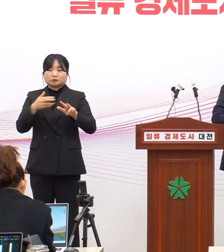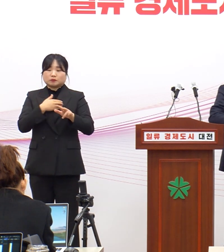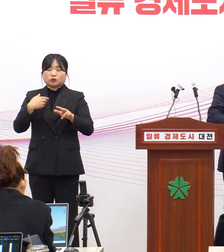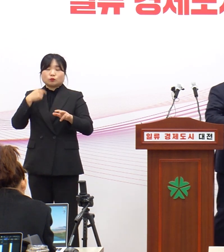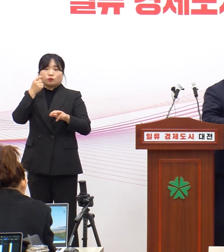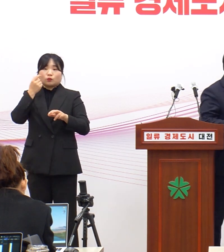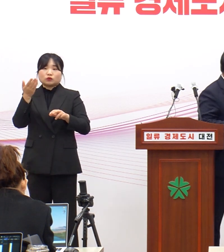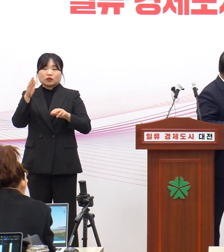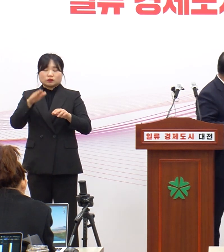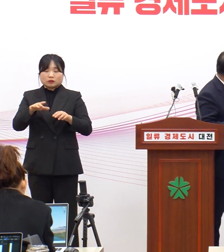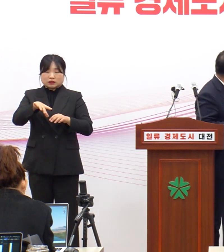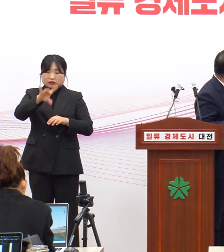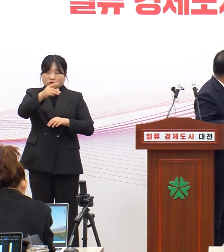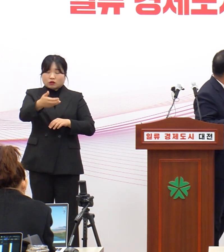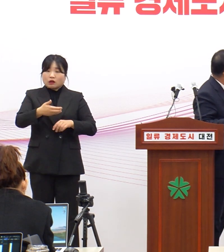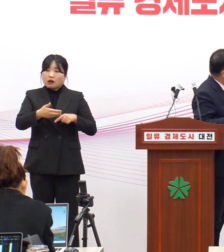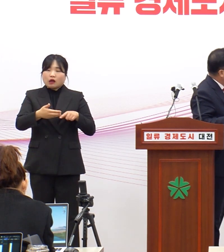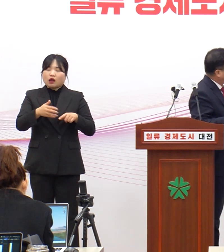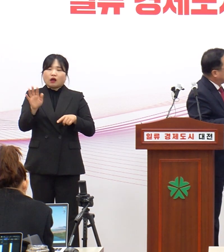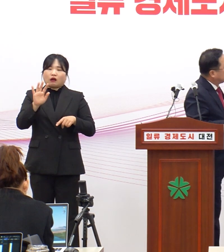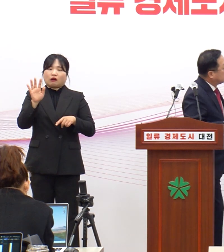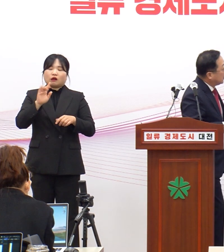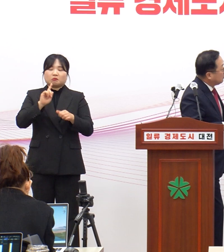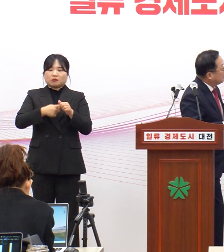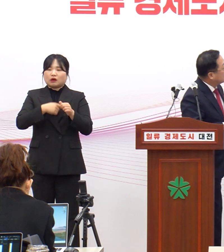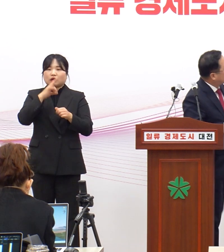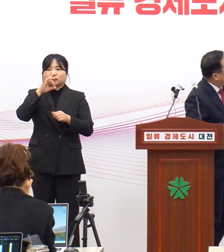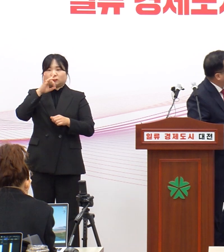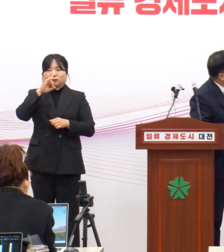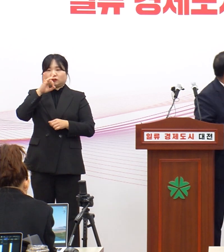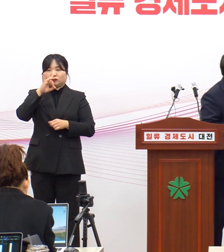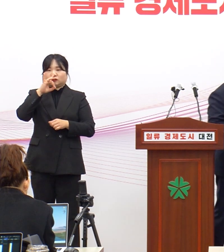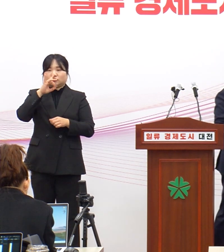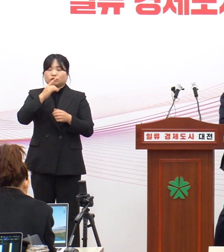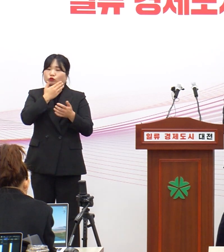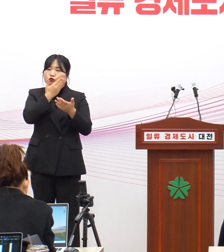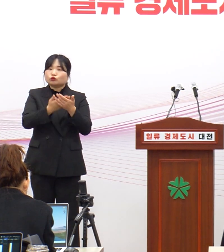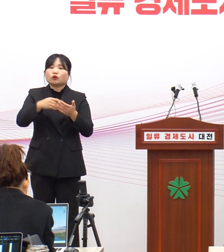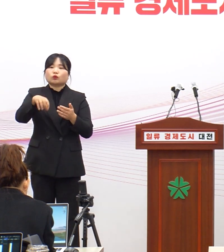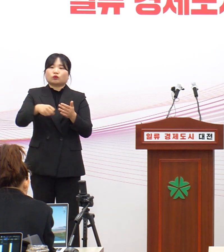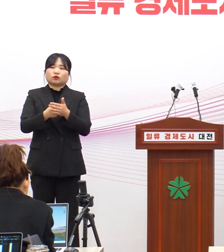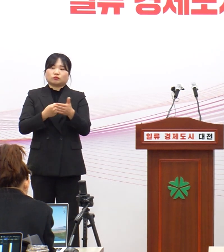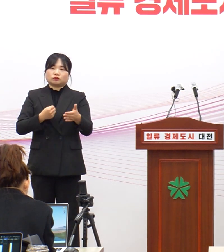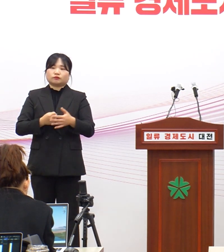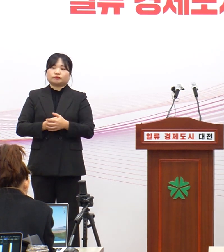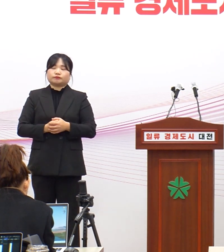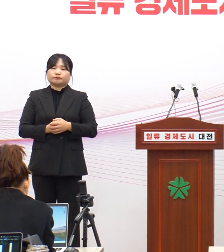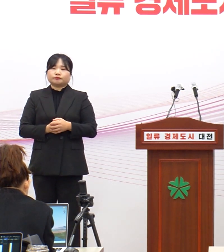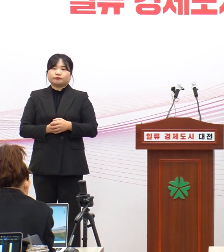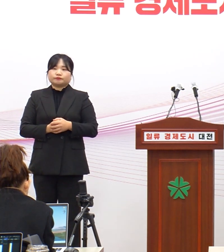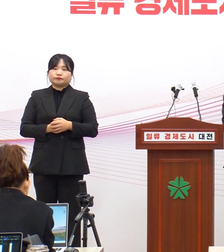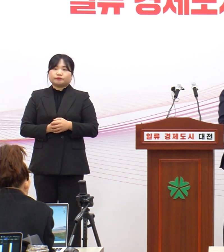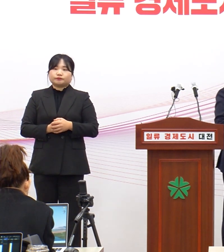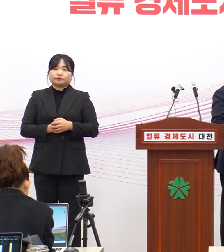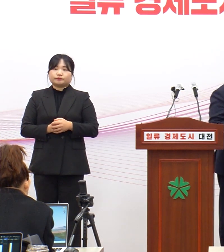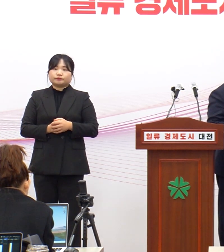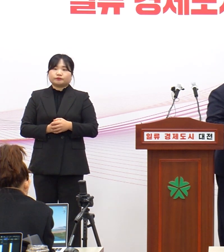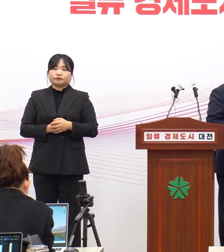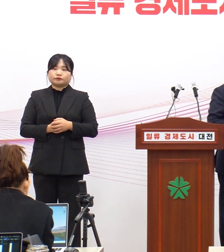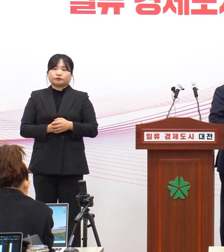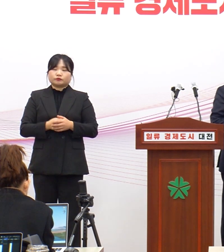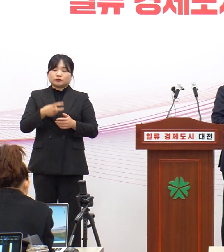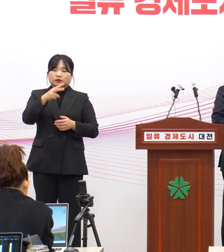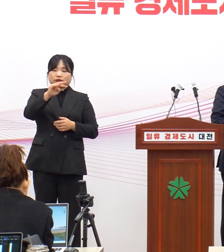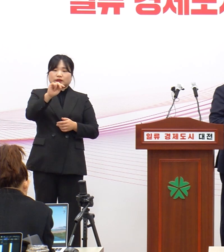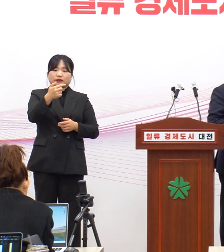저렇게 다리하면 안 된다. 이따 보시면 알겠지만 다른 데는 워낙 중요한 지역입니다. 지금 여기 있고 지금 저